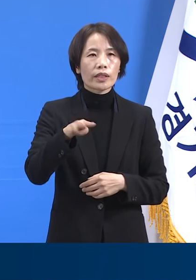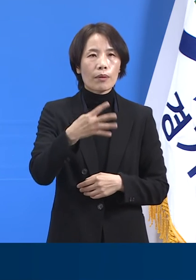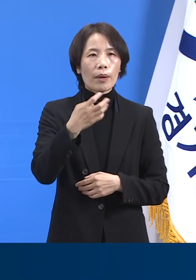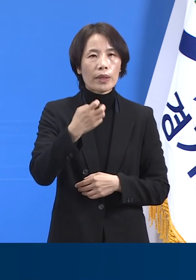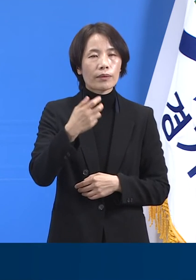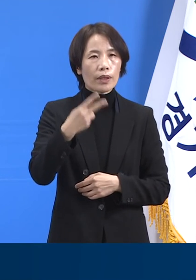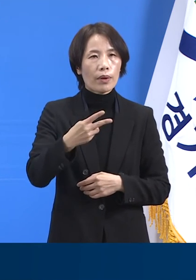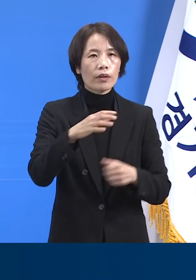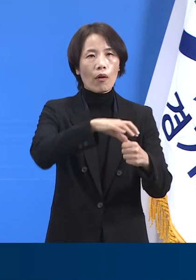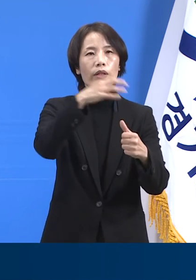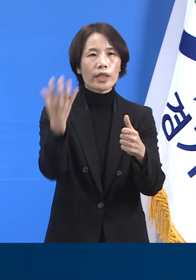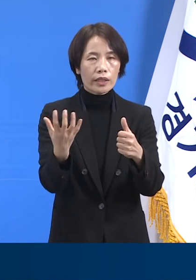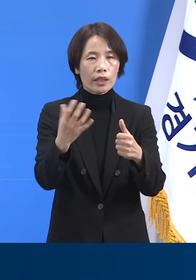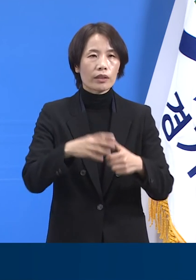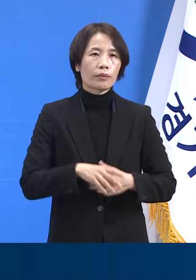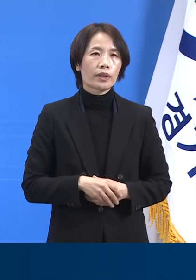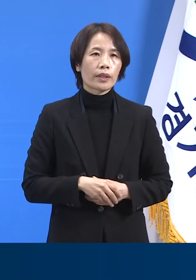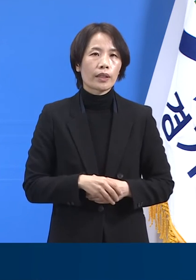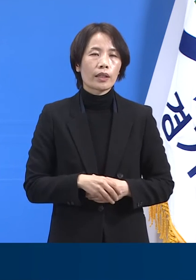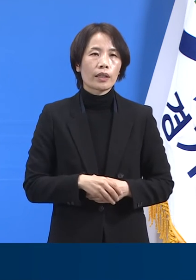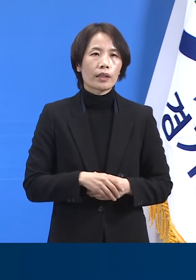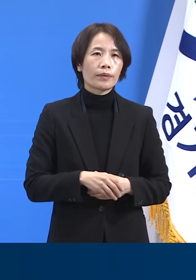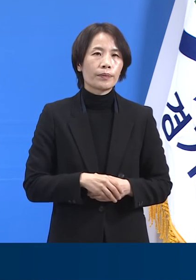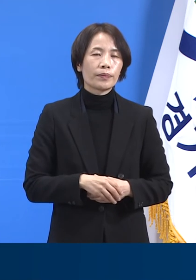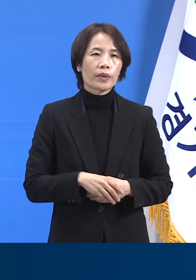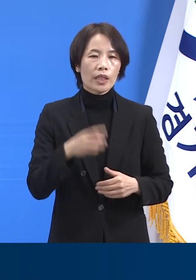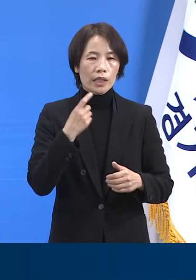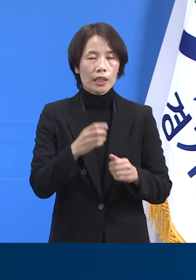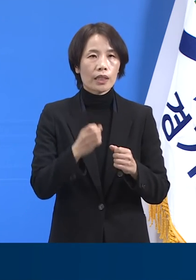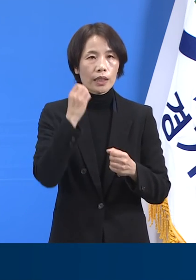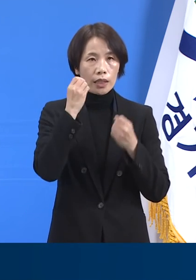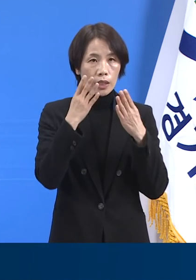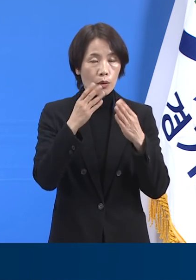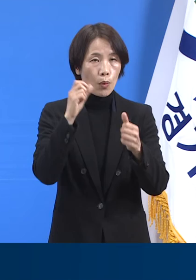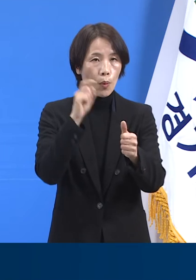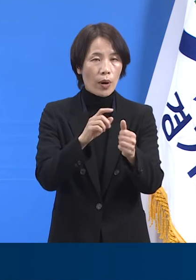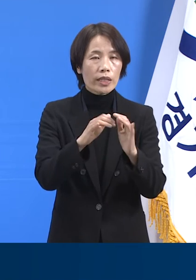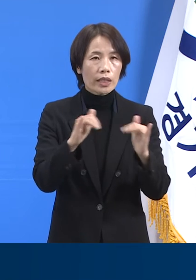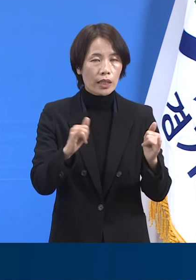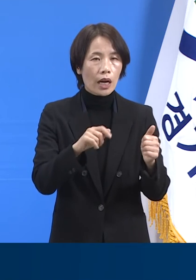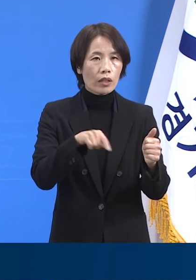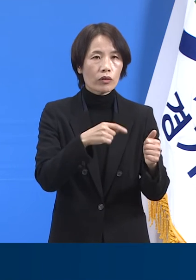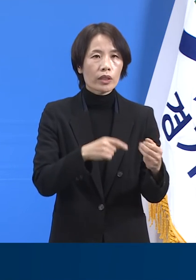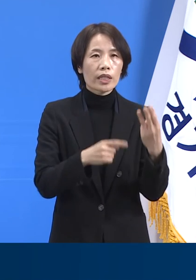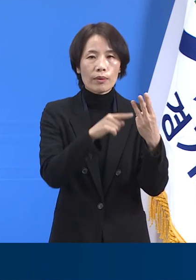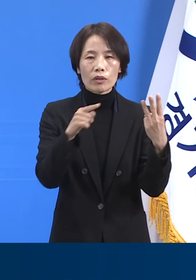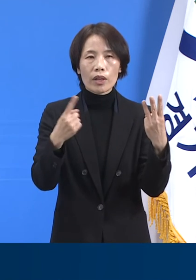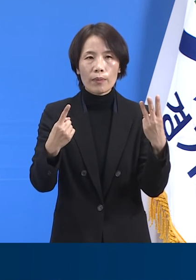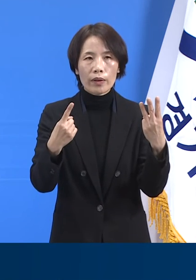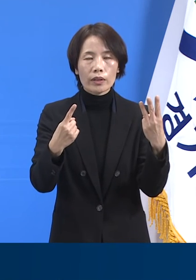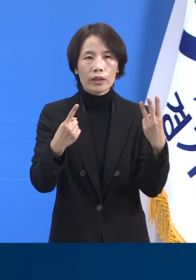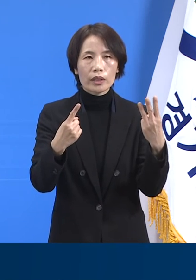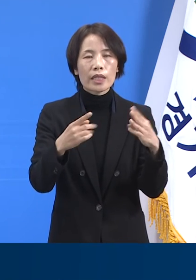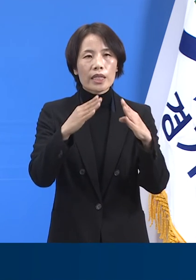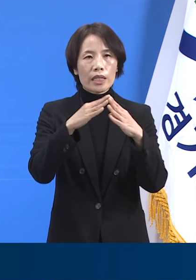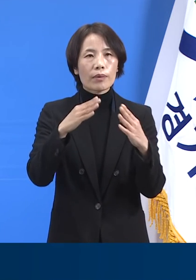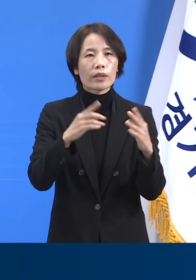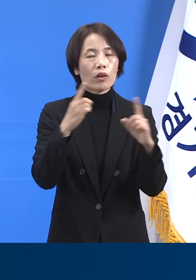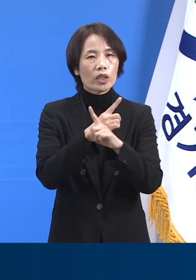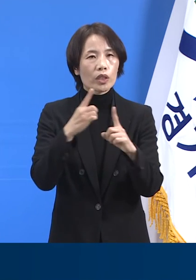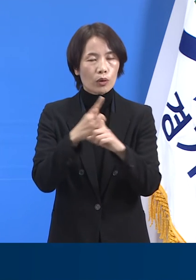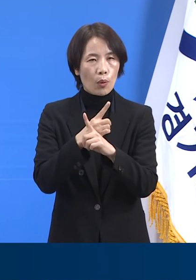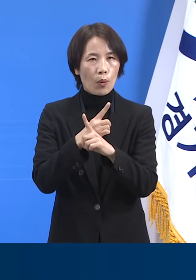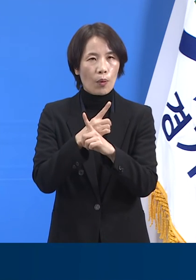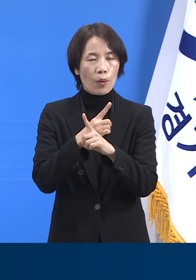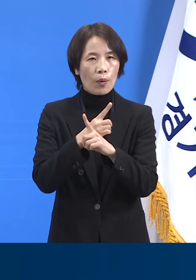1,448명은 격리 해제되었습니다. 최근 도내 신규 확진자 중그 3명 중 1명은 재택치료로 배정받아